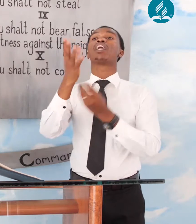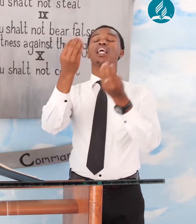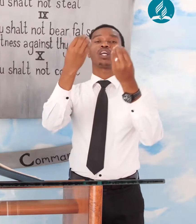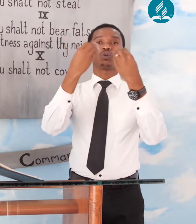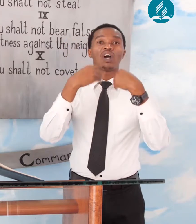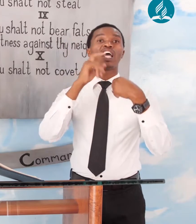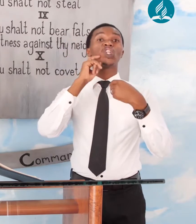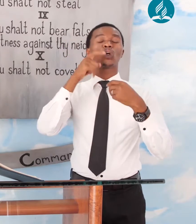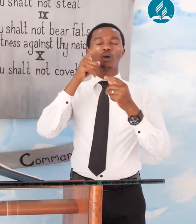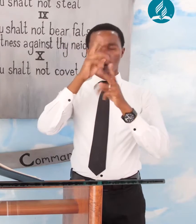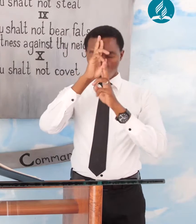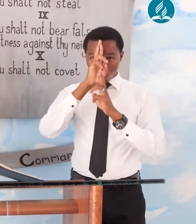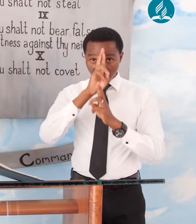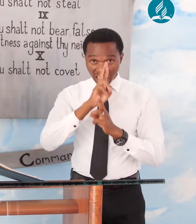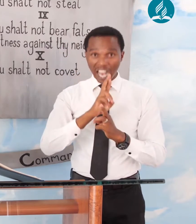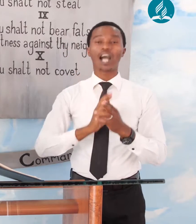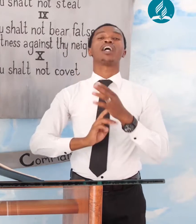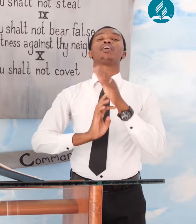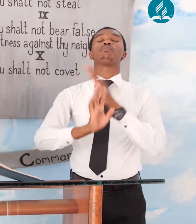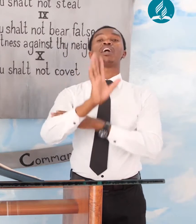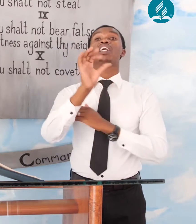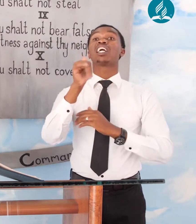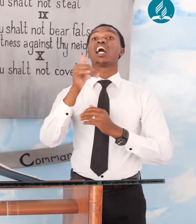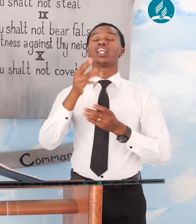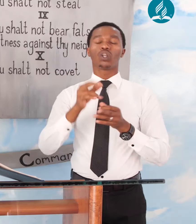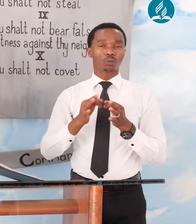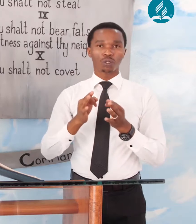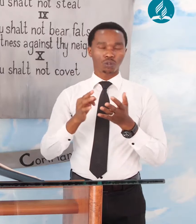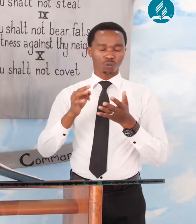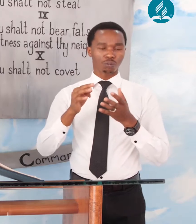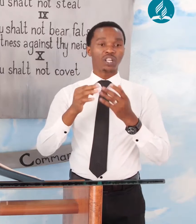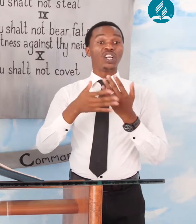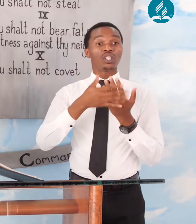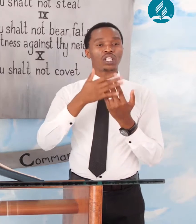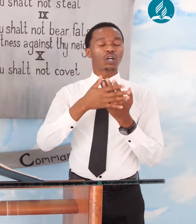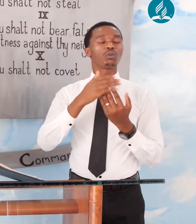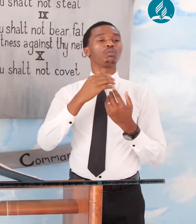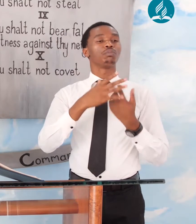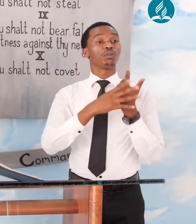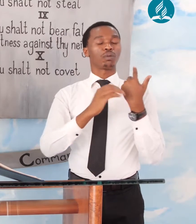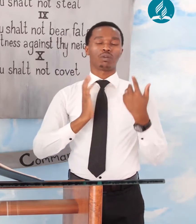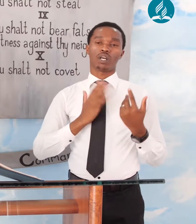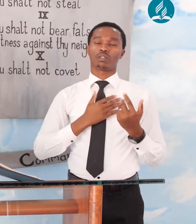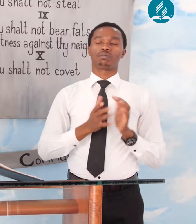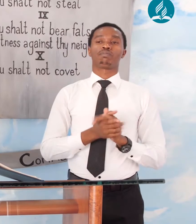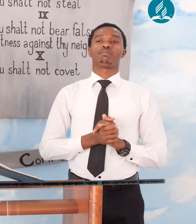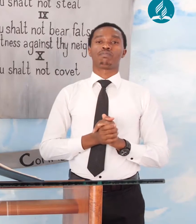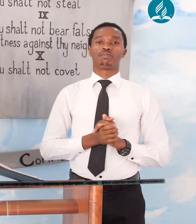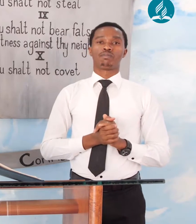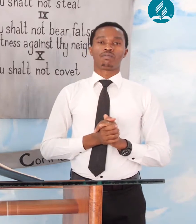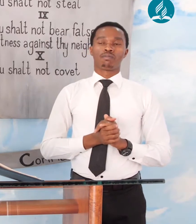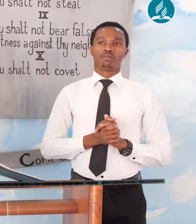nanone bihesha Imana icyubahiro ndetse n'uburyo tubungabunga umubiri wacu.